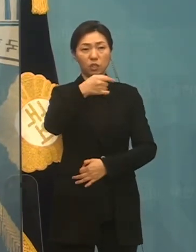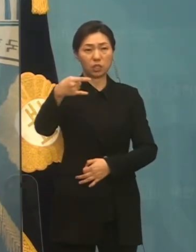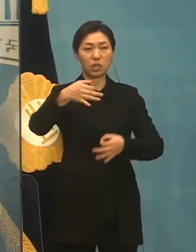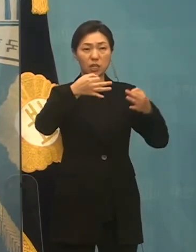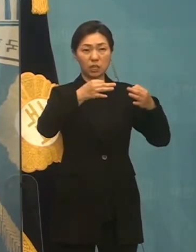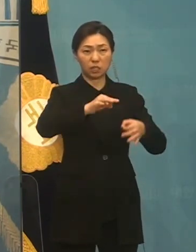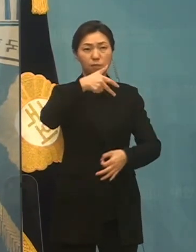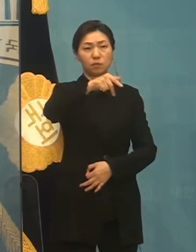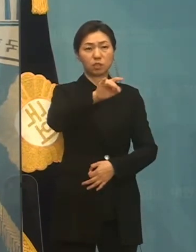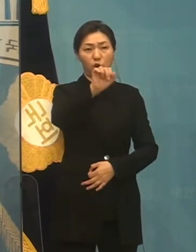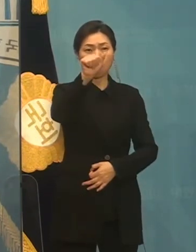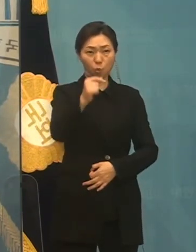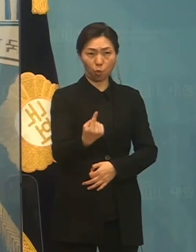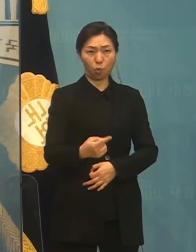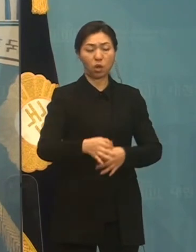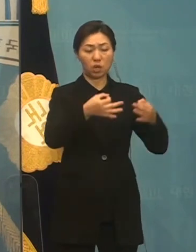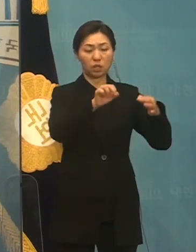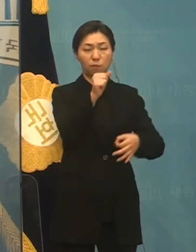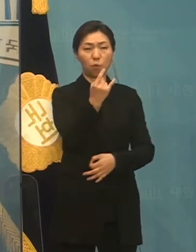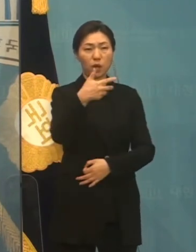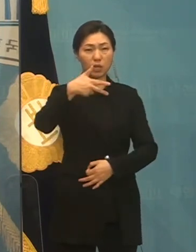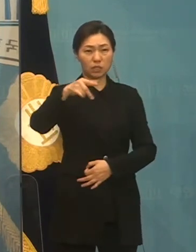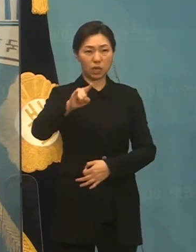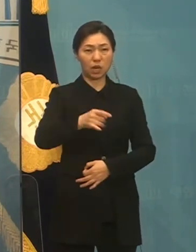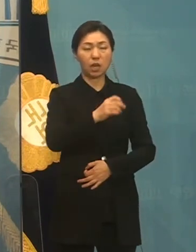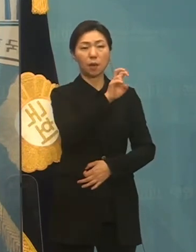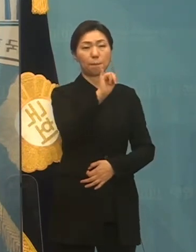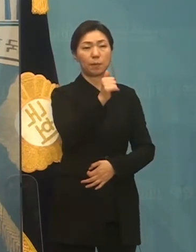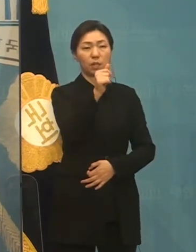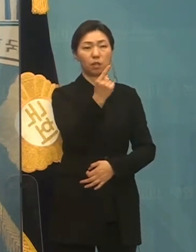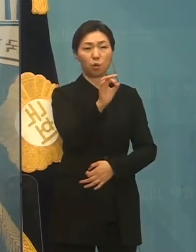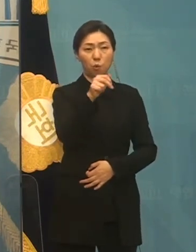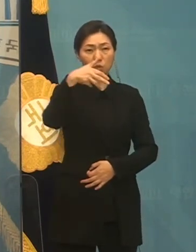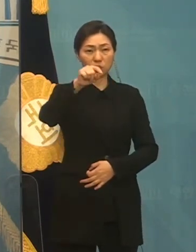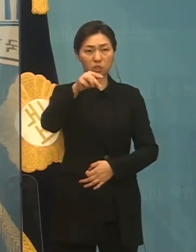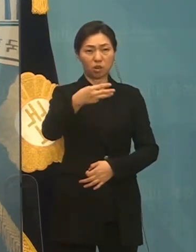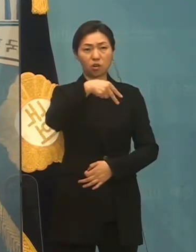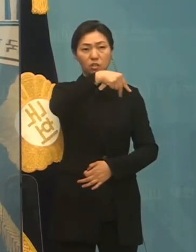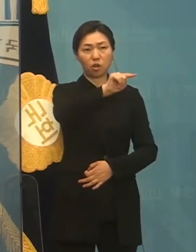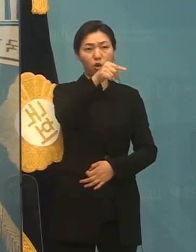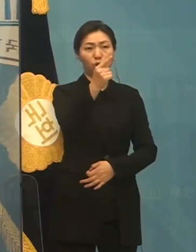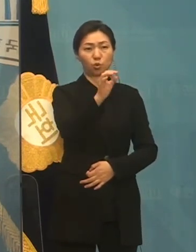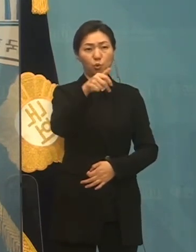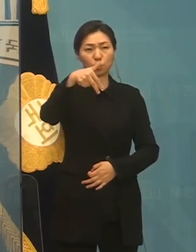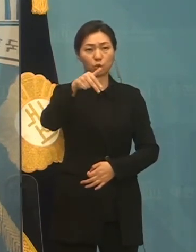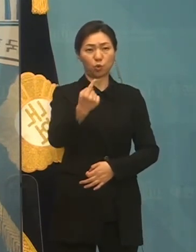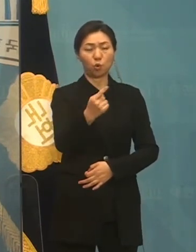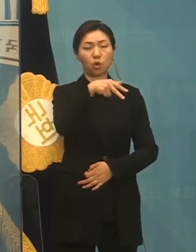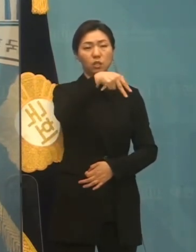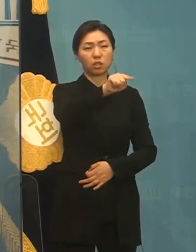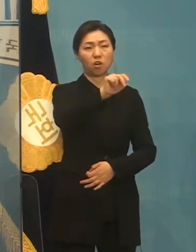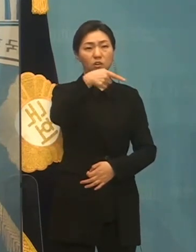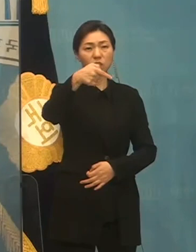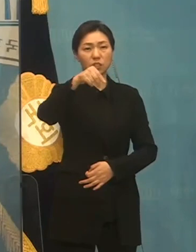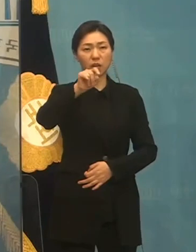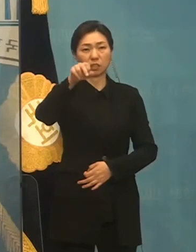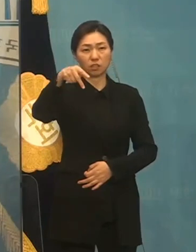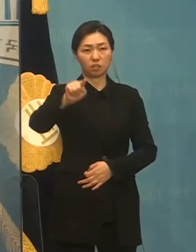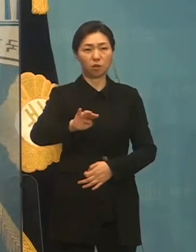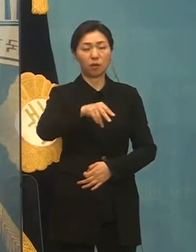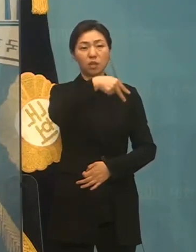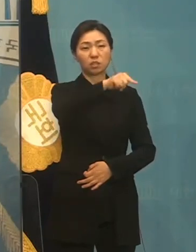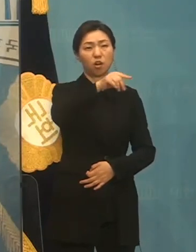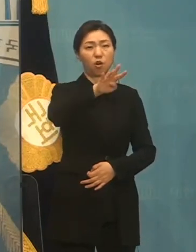김윤덕, 김정호, 김회재, 민홍철, 서동영, 서삼석,